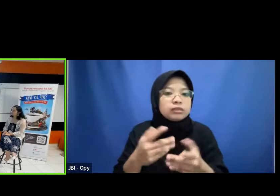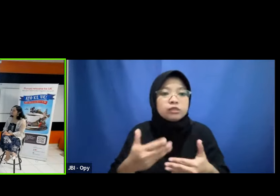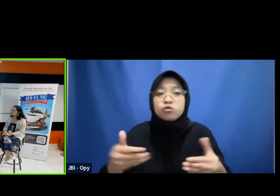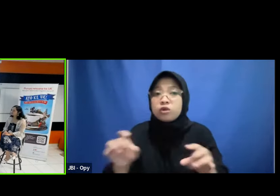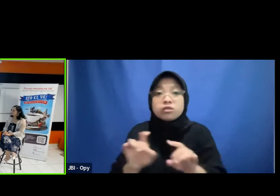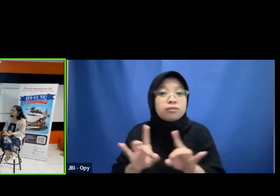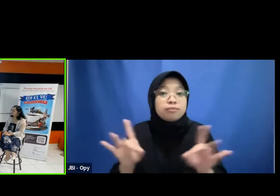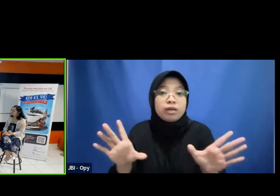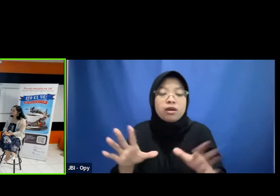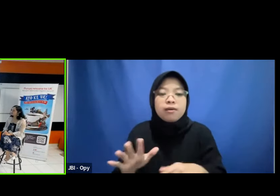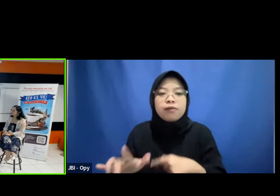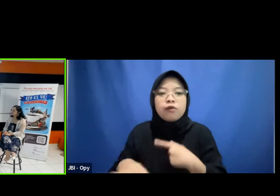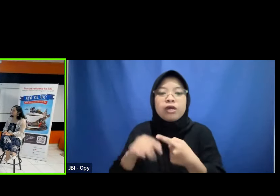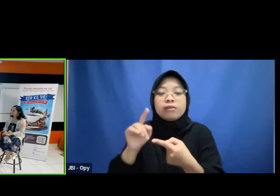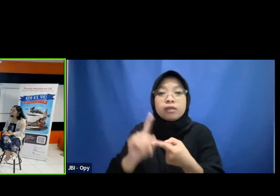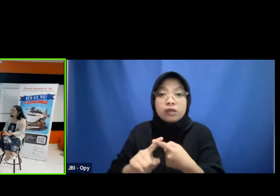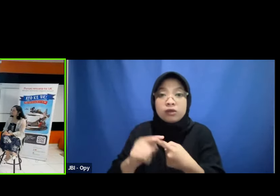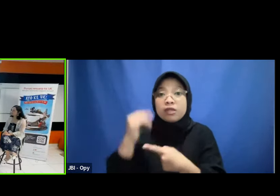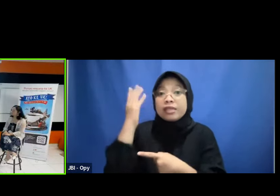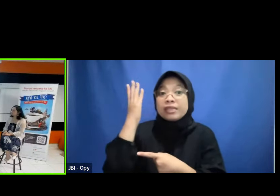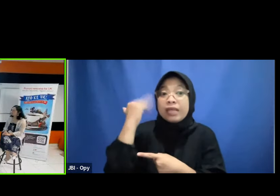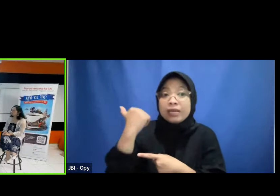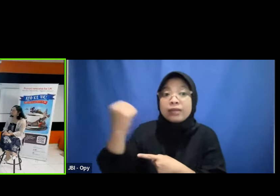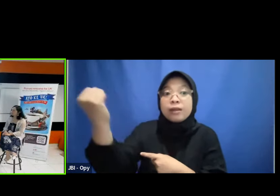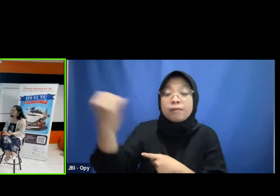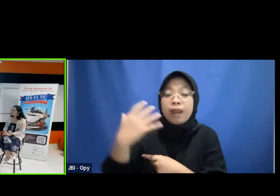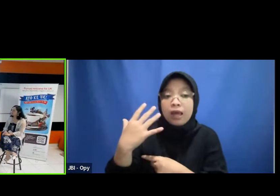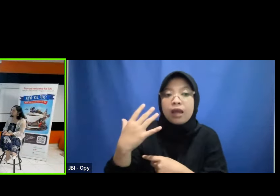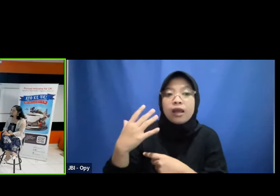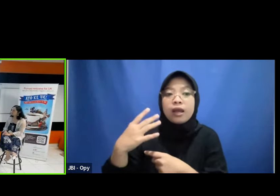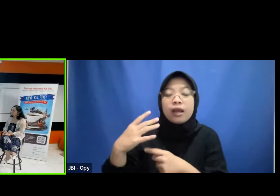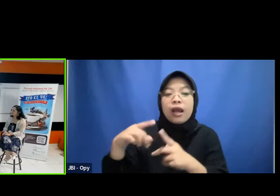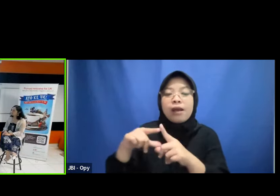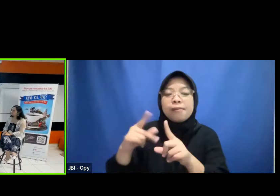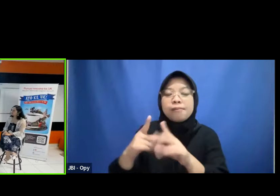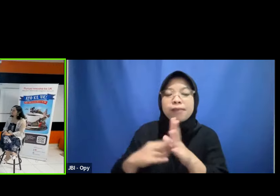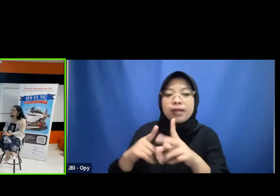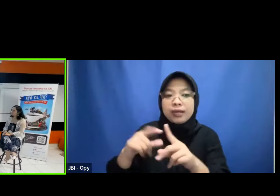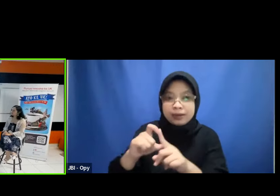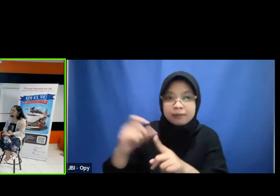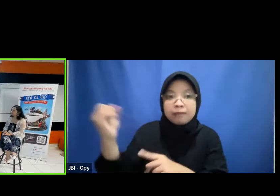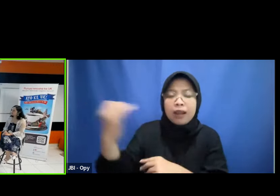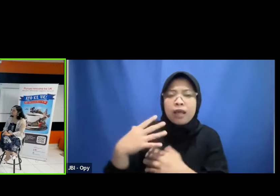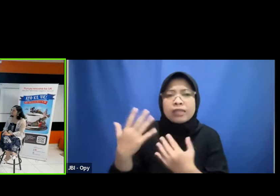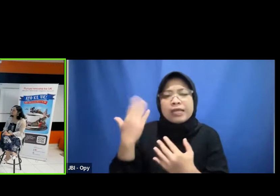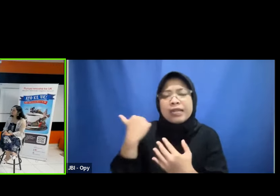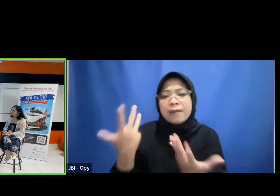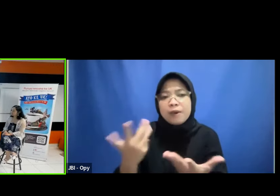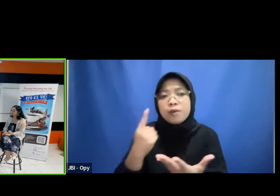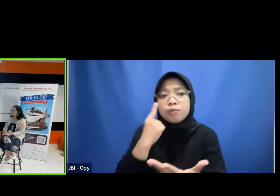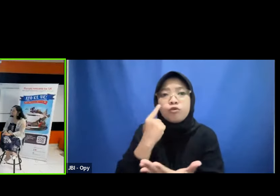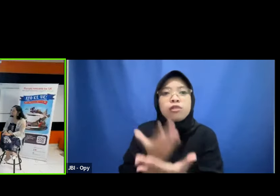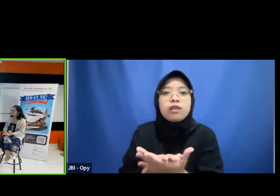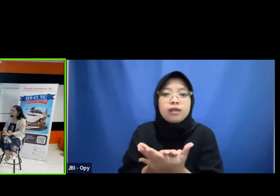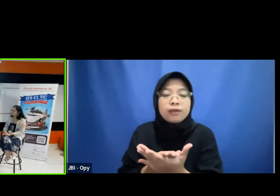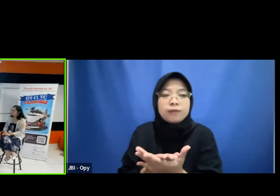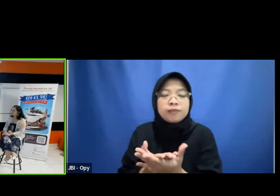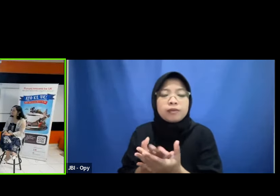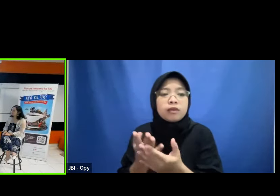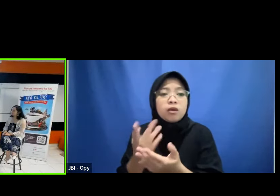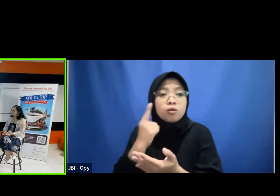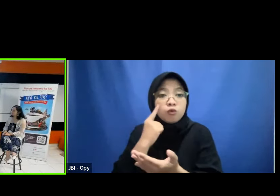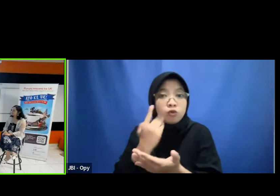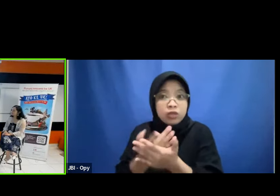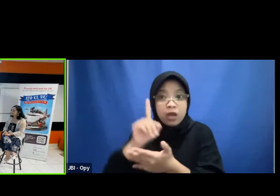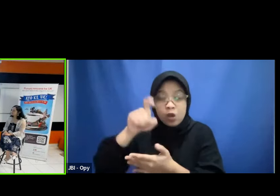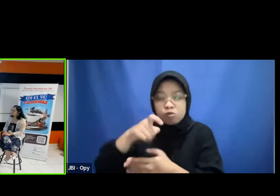dan mungkin satu lagi tadi UD bilang nyiapin sesuatu untuk sebagai bukti ya itu enggak harus dan